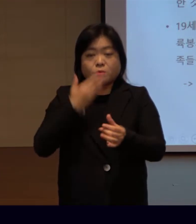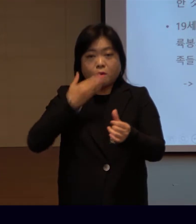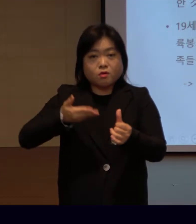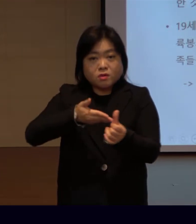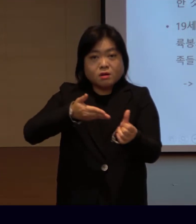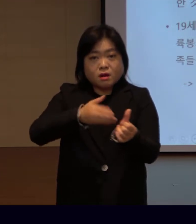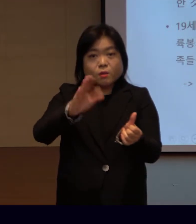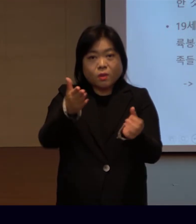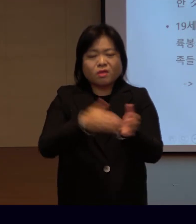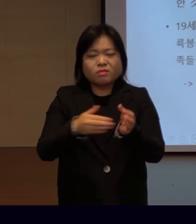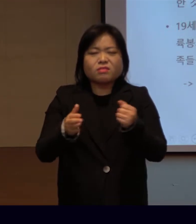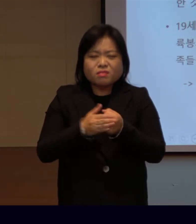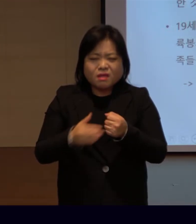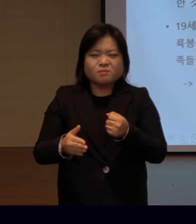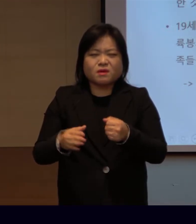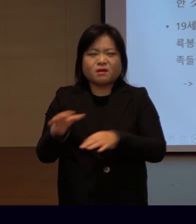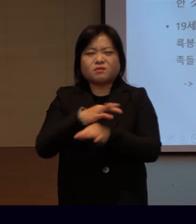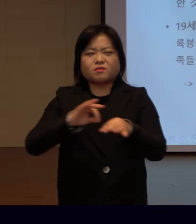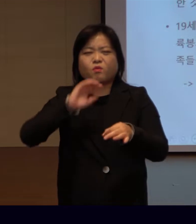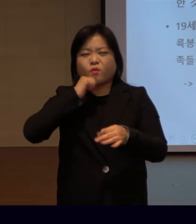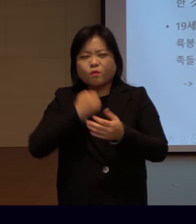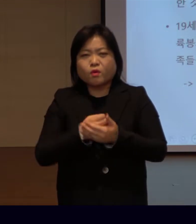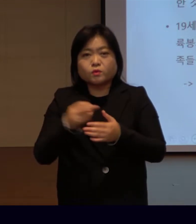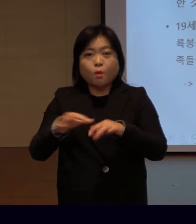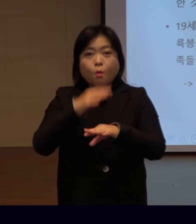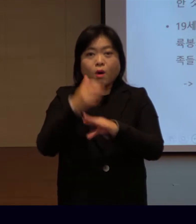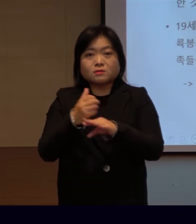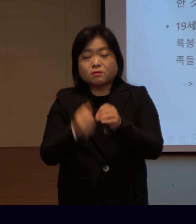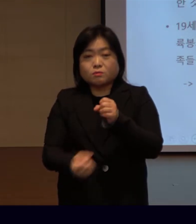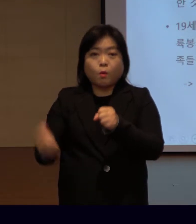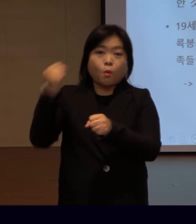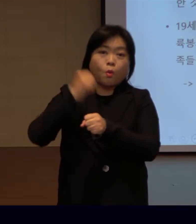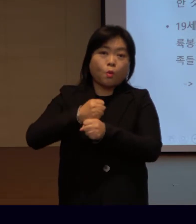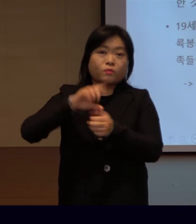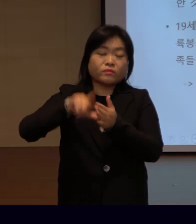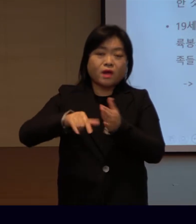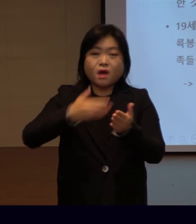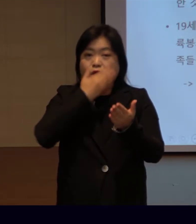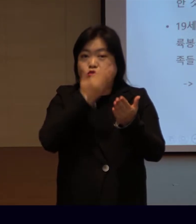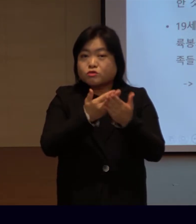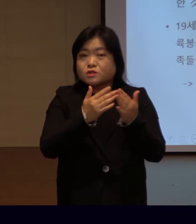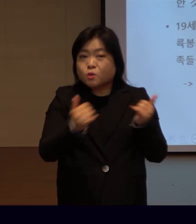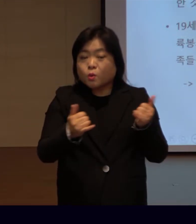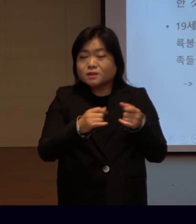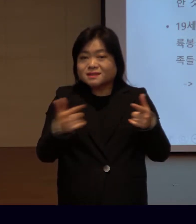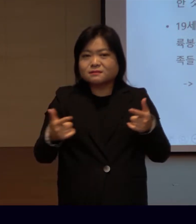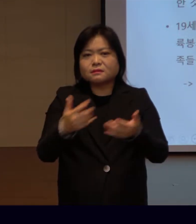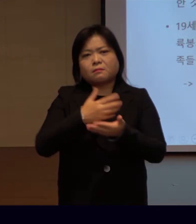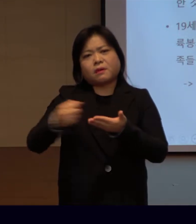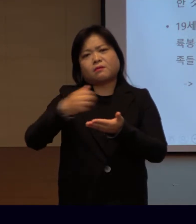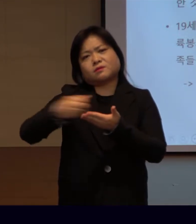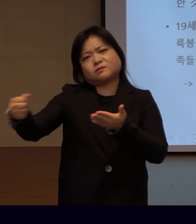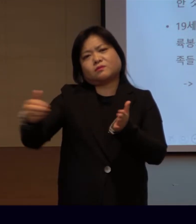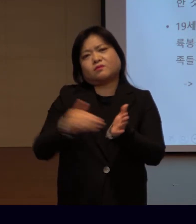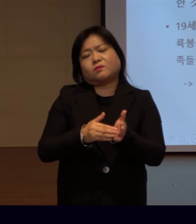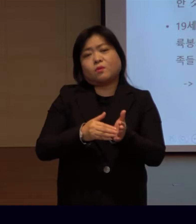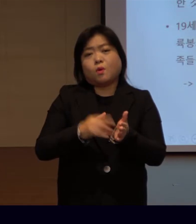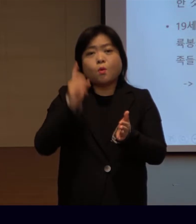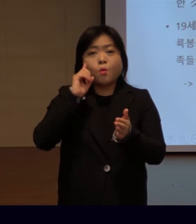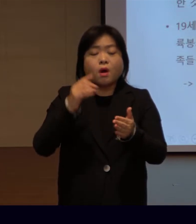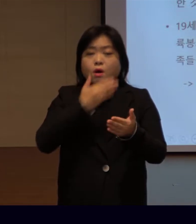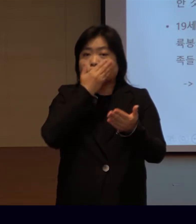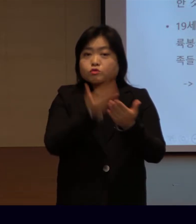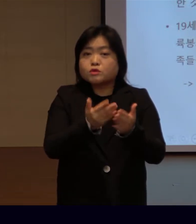플러스 왕정복고가 되면서 귀족들이 자기 재산을 다 뺏겼잖아요. 내 재산 내놔라예요. 왜냐하면 이제 귀족들의 사회가